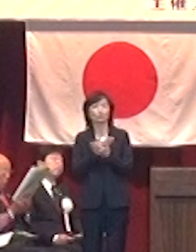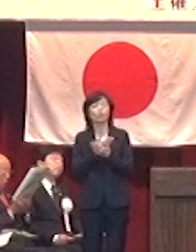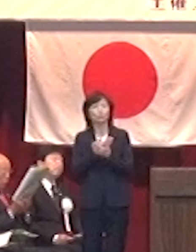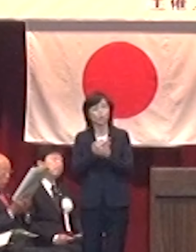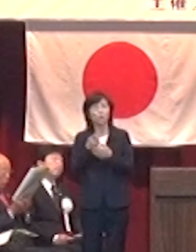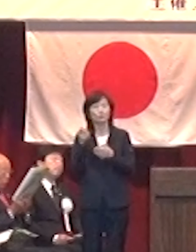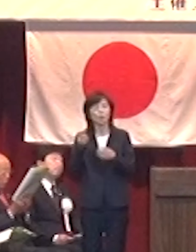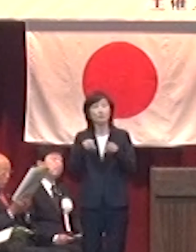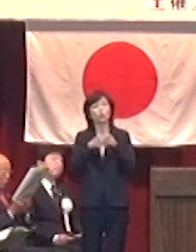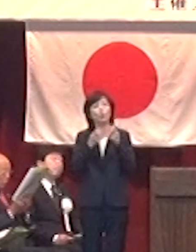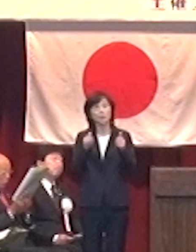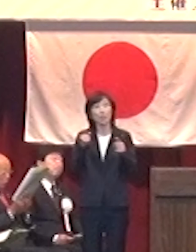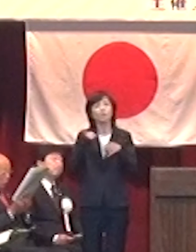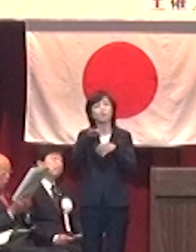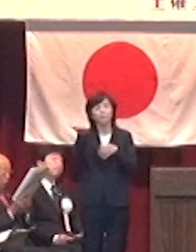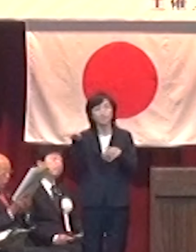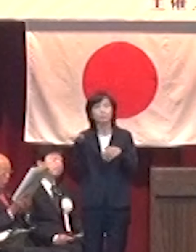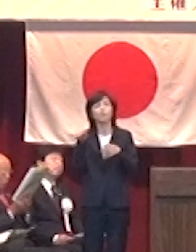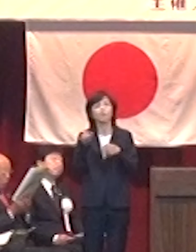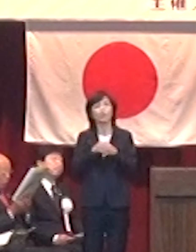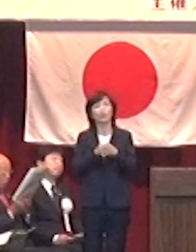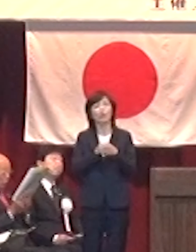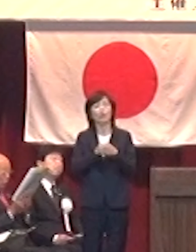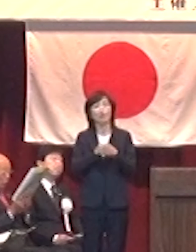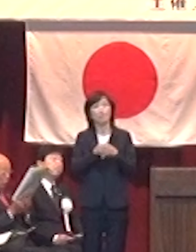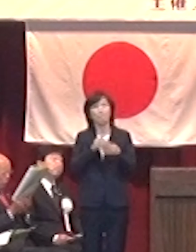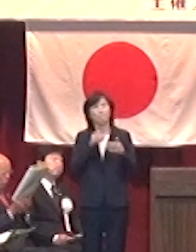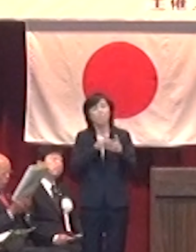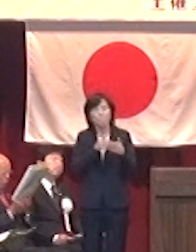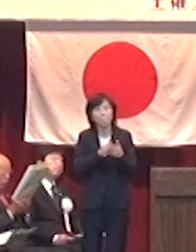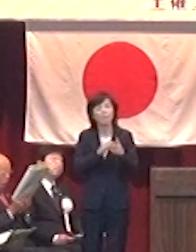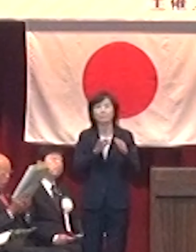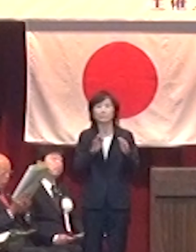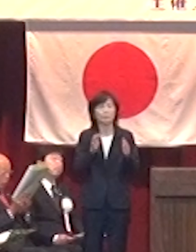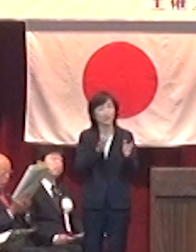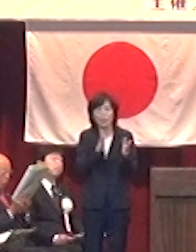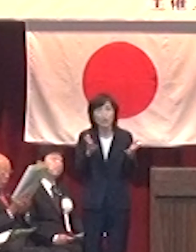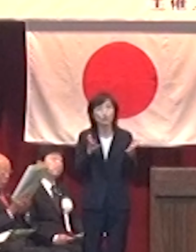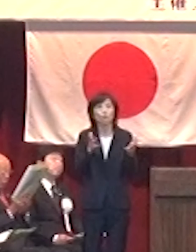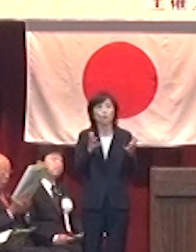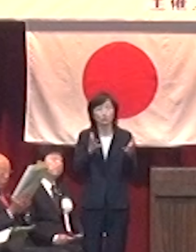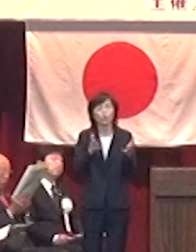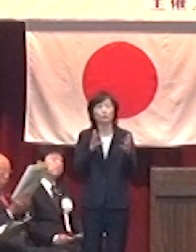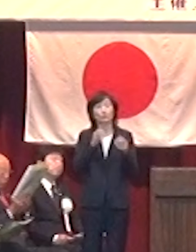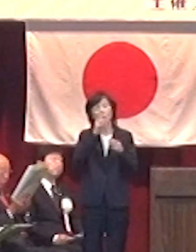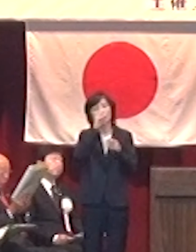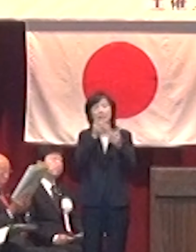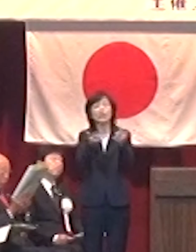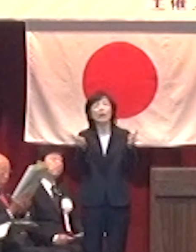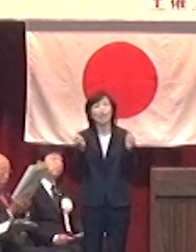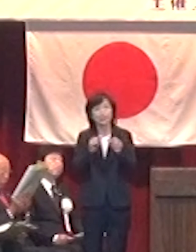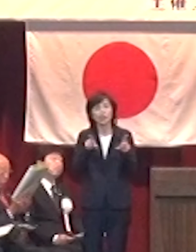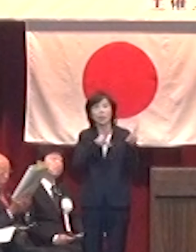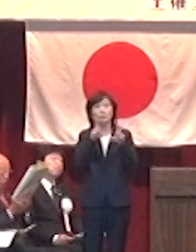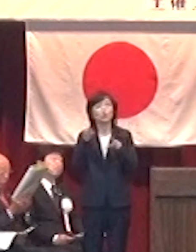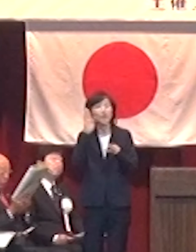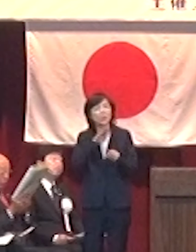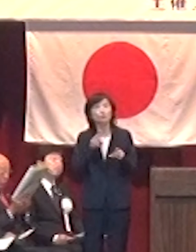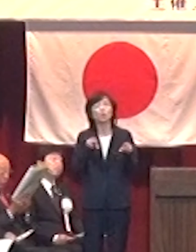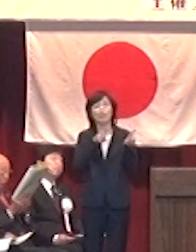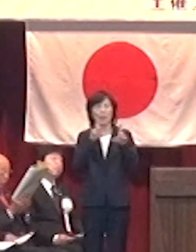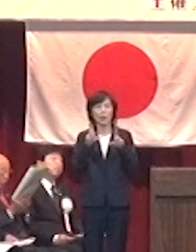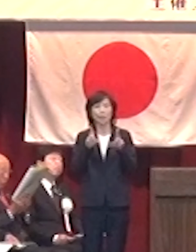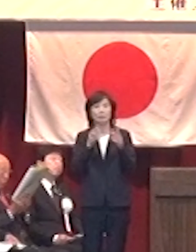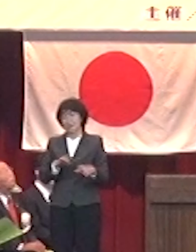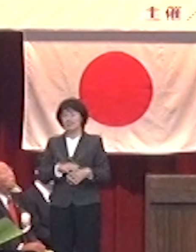ます。 そして障害者の方が不自由なく生活できる良い世の中を作るために寄り添うことが